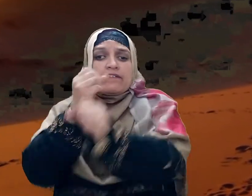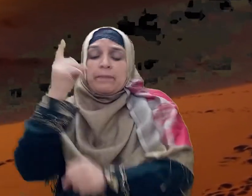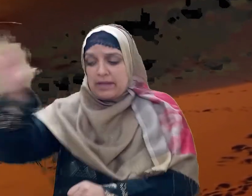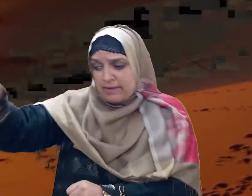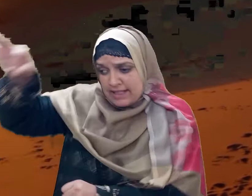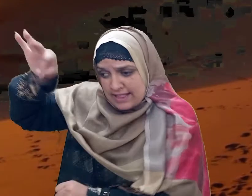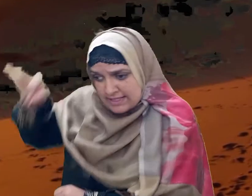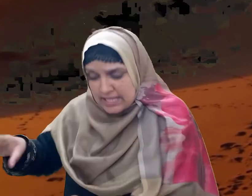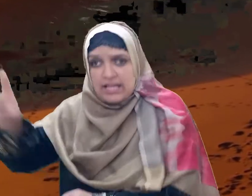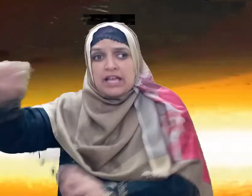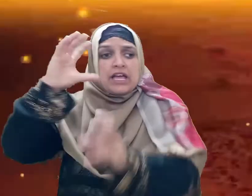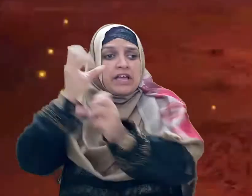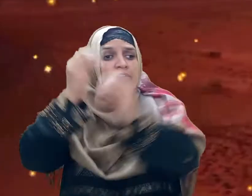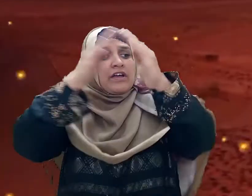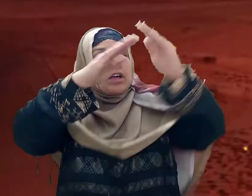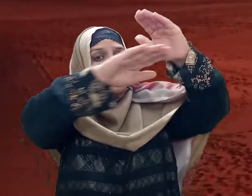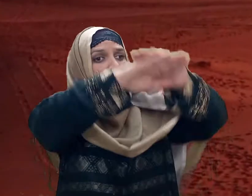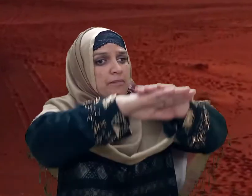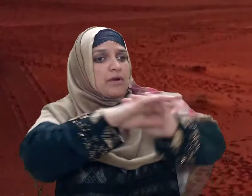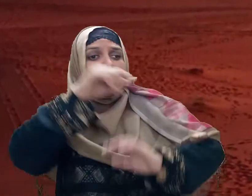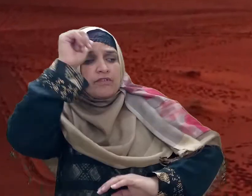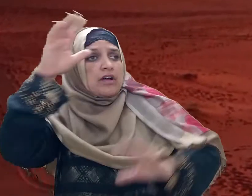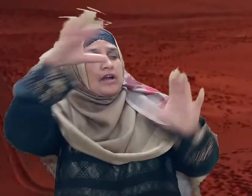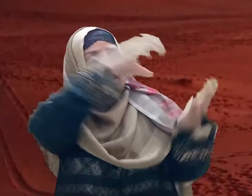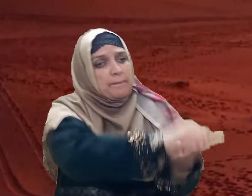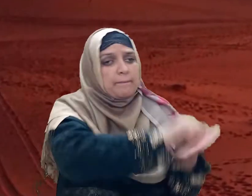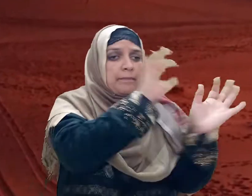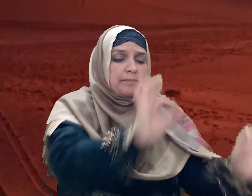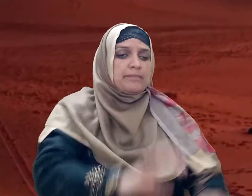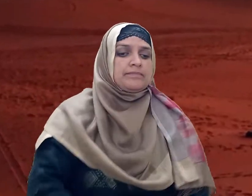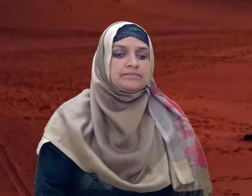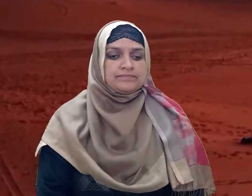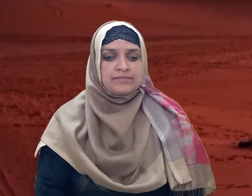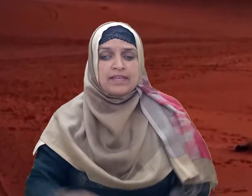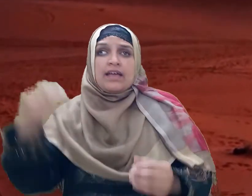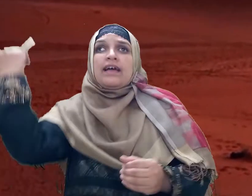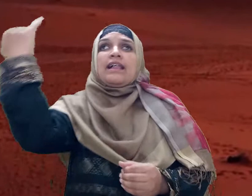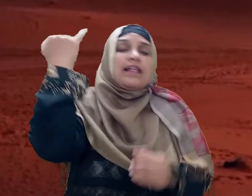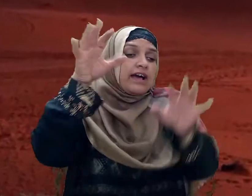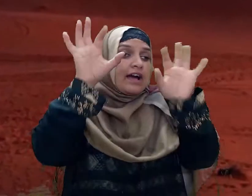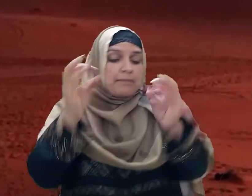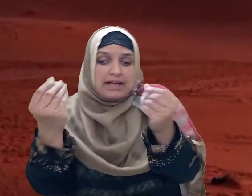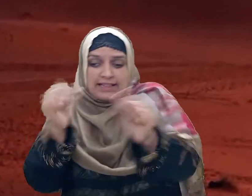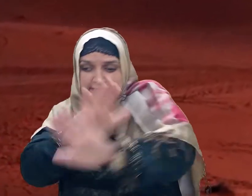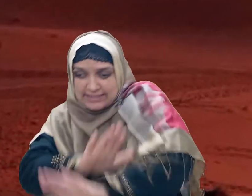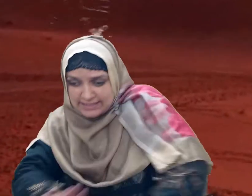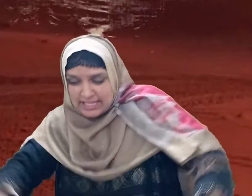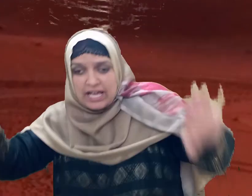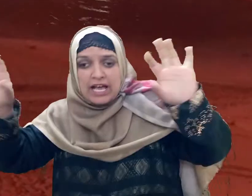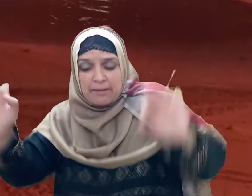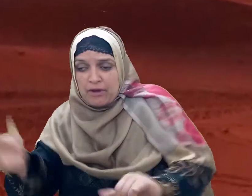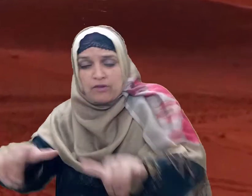اس ریگستان کا زیادہ تر علاقہ شمالی افریقی علاقوں پہ مشتمل ہے۔ صحرائے صحارا کا رقبہ 46 لاکھ